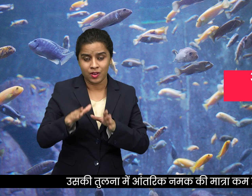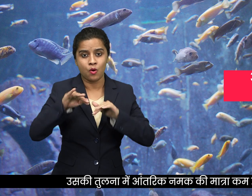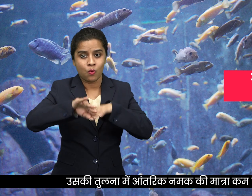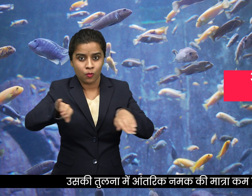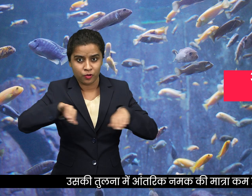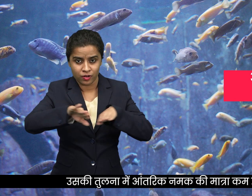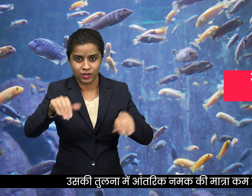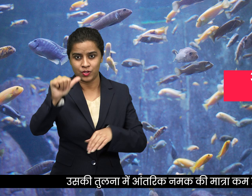होती है,